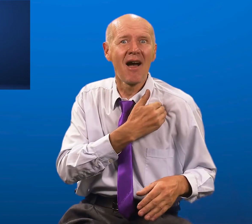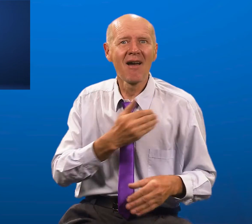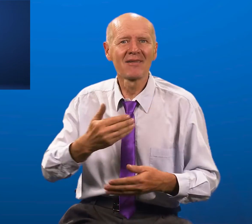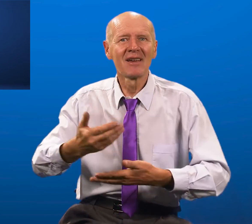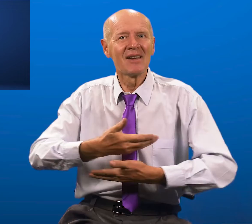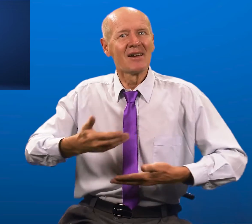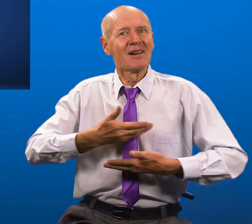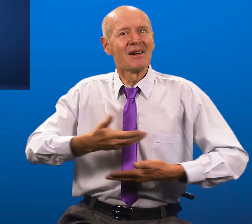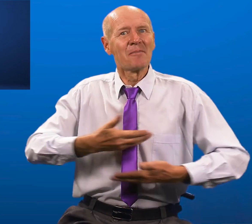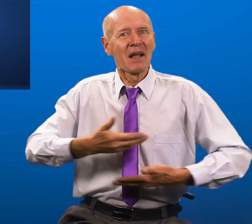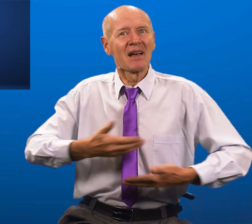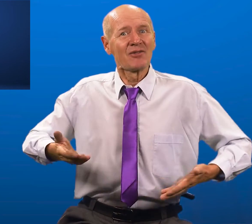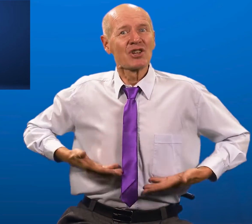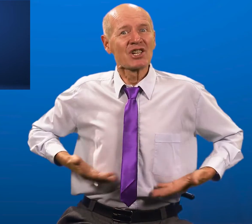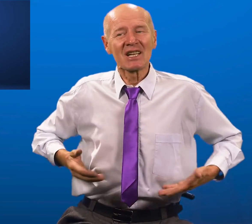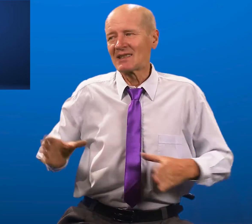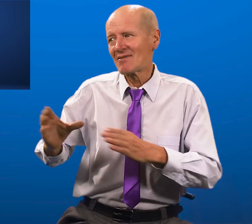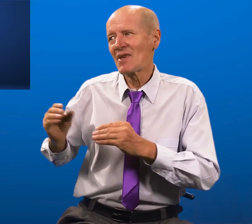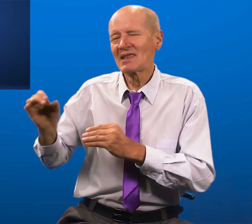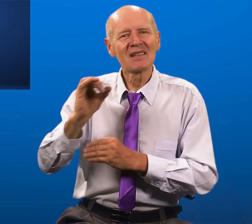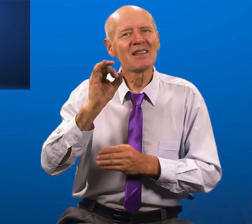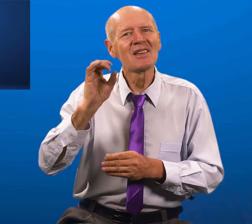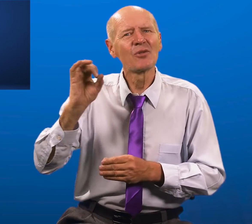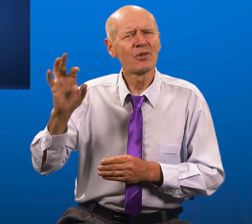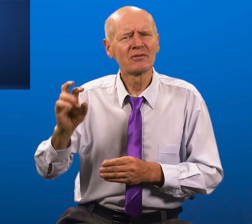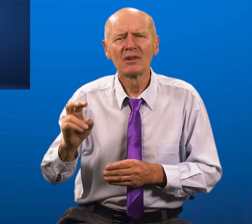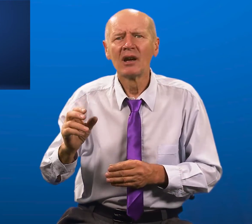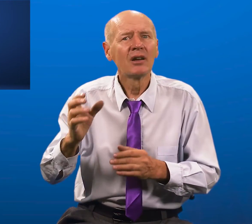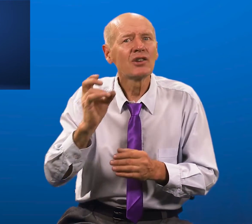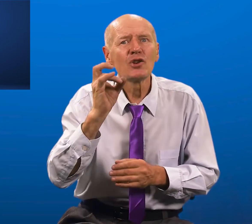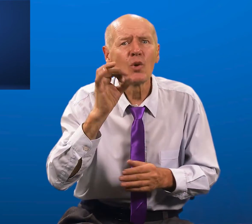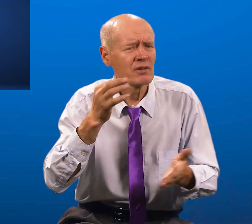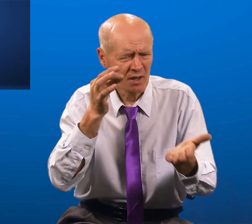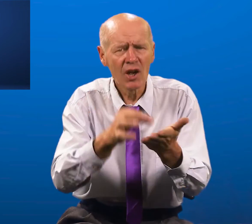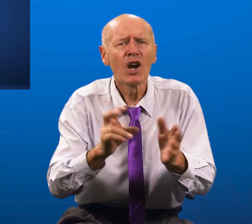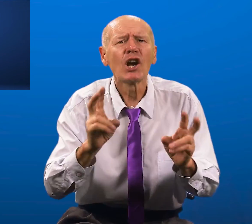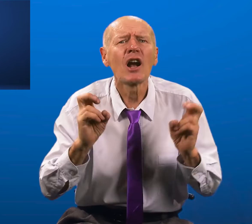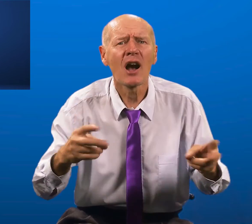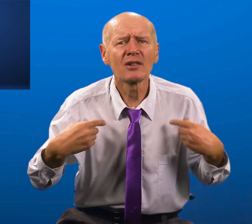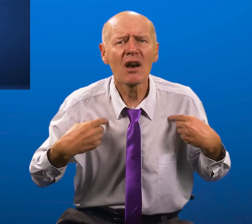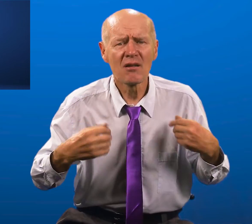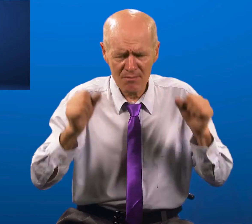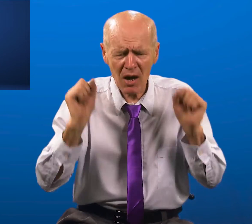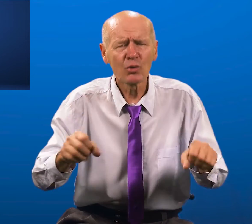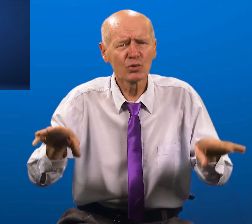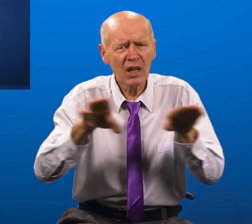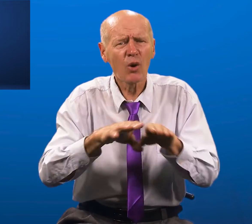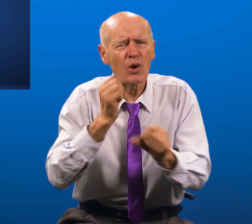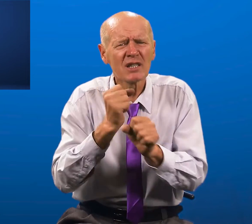то мы видим о том, что Иосиф говорит: «Как я могу это сделать?»